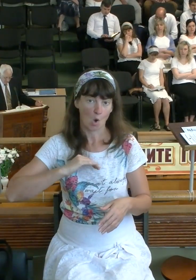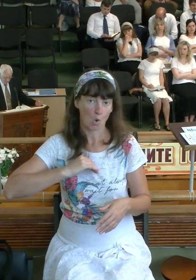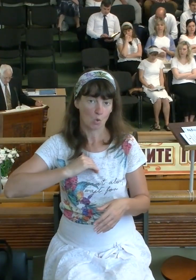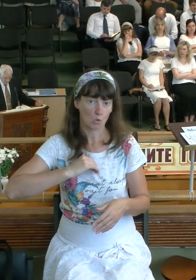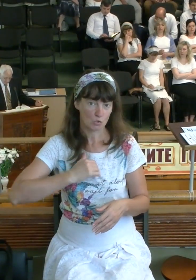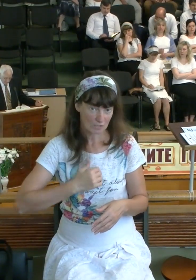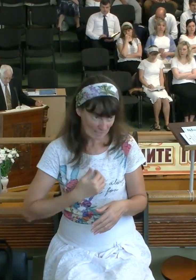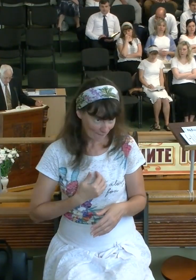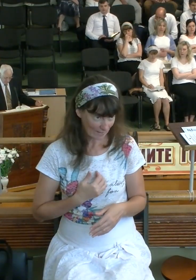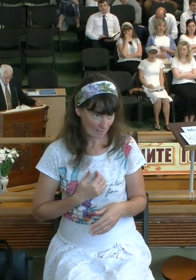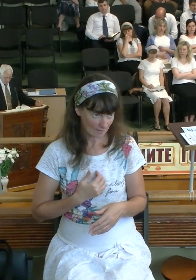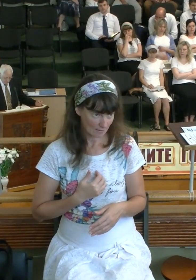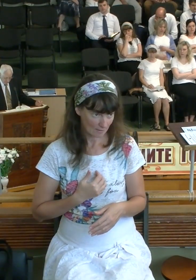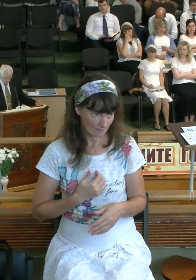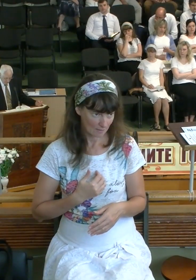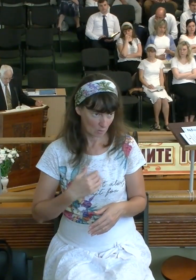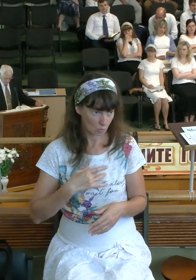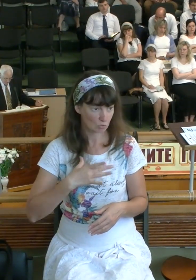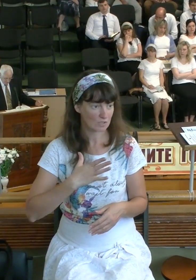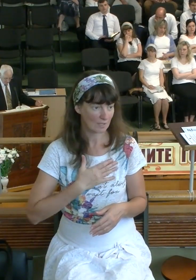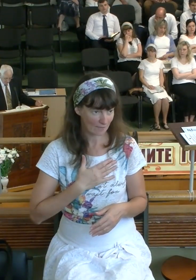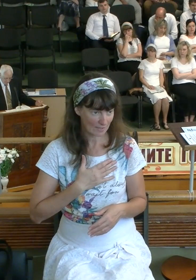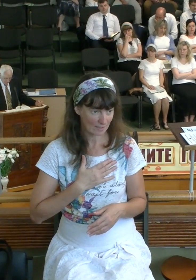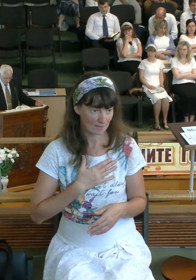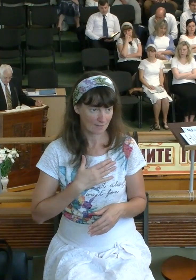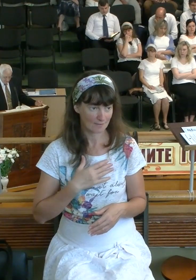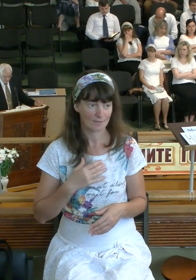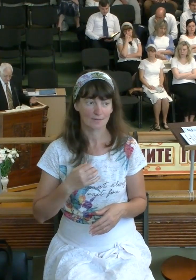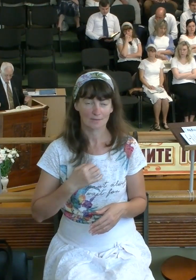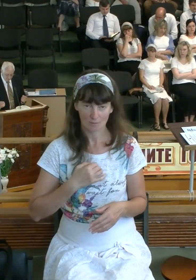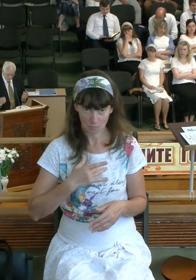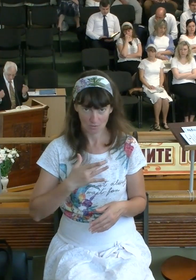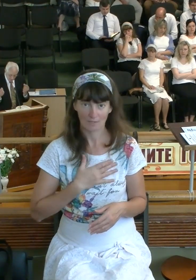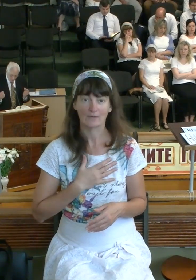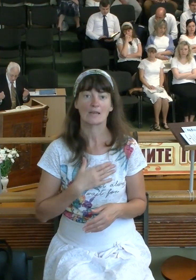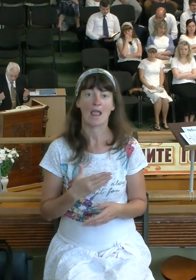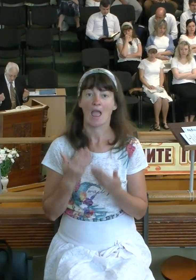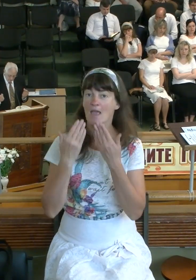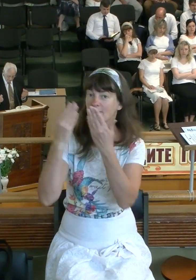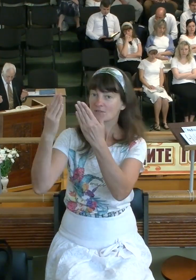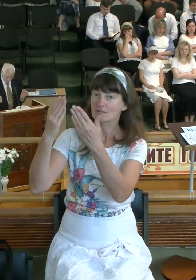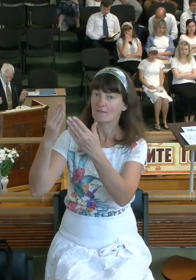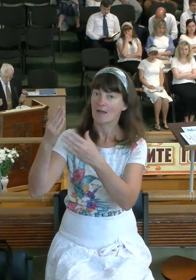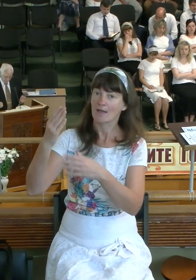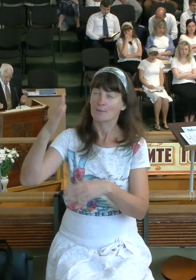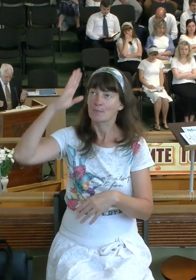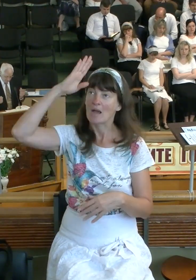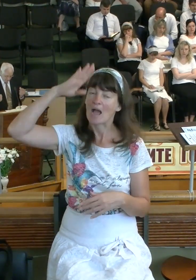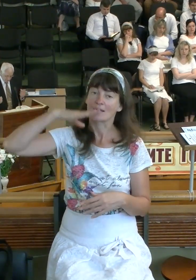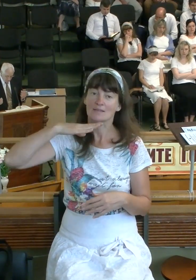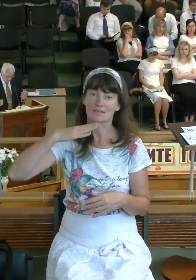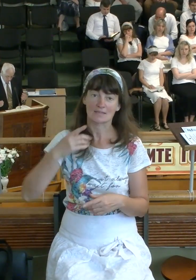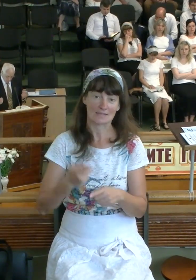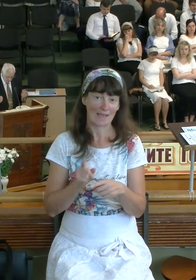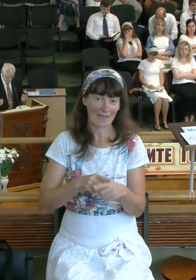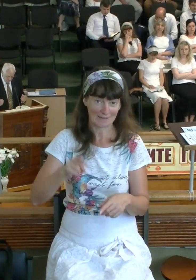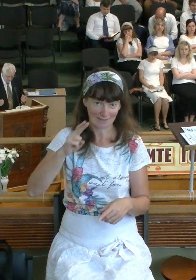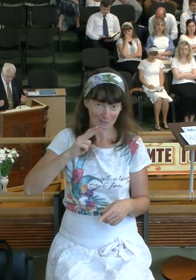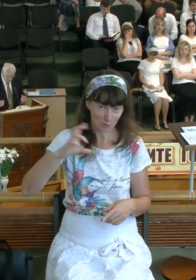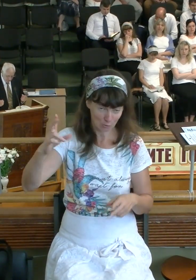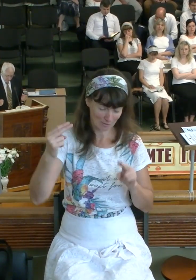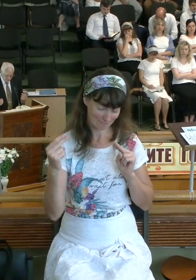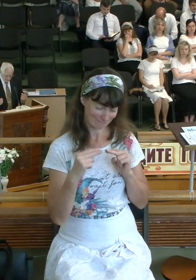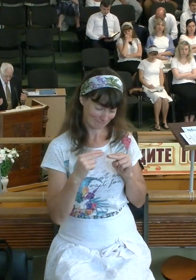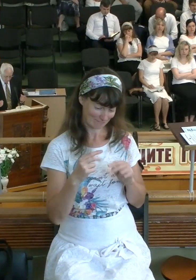взываем Абба, Отче. Сей самый Дух свидетельствует Духу